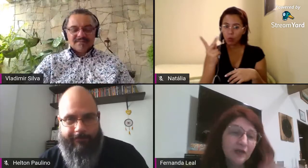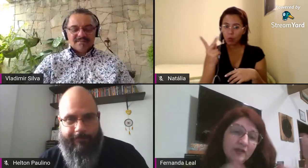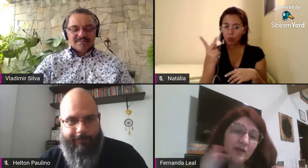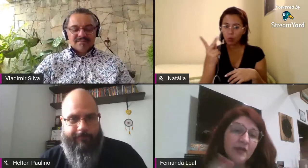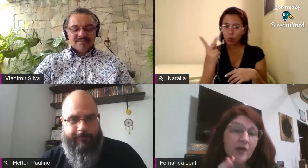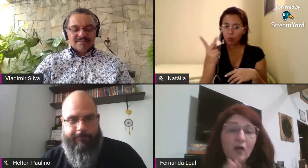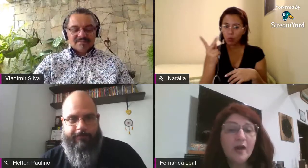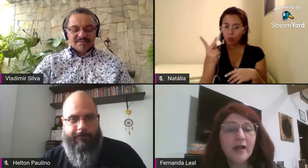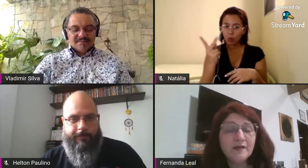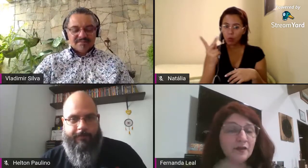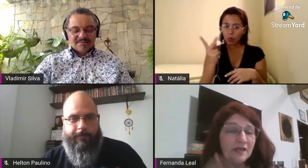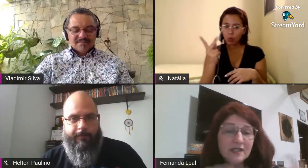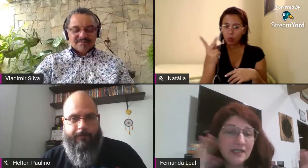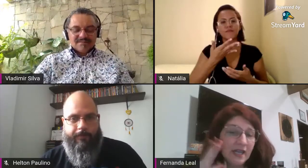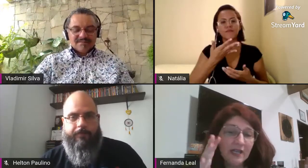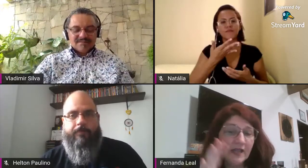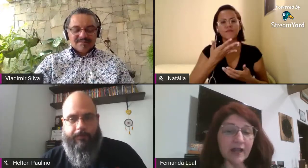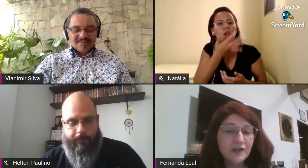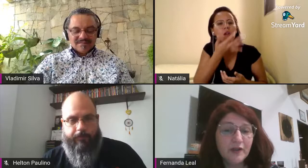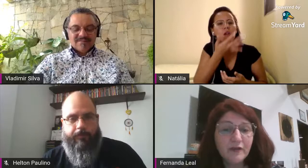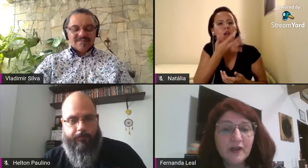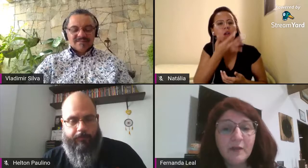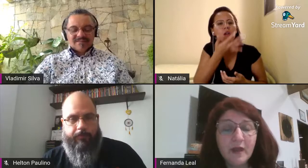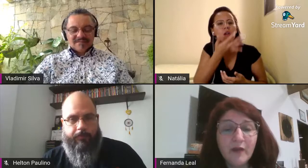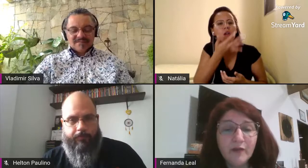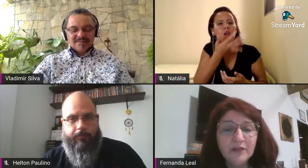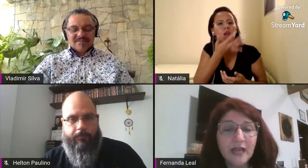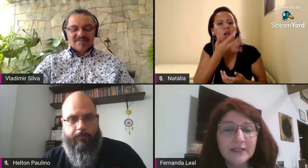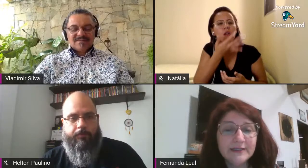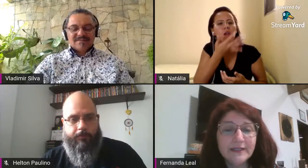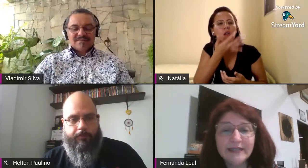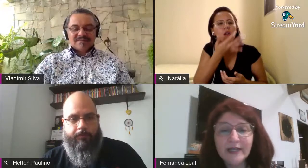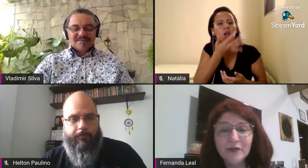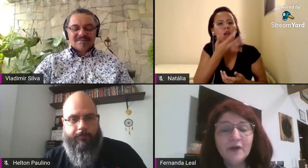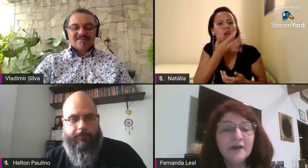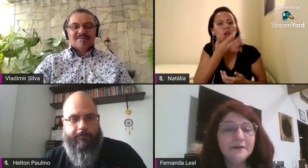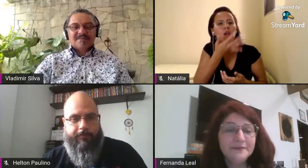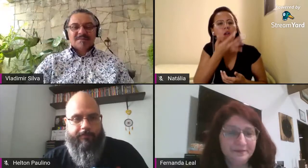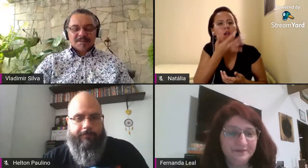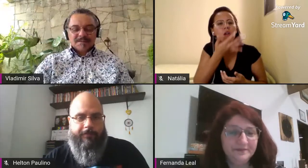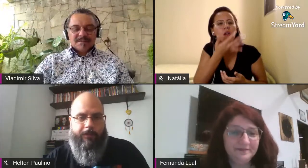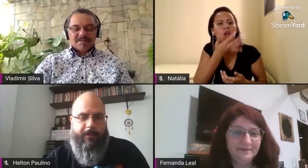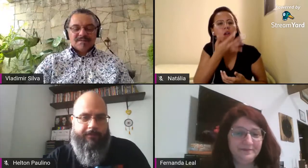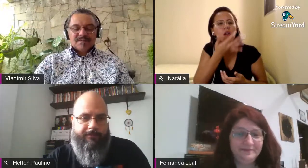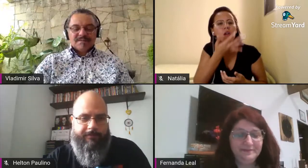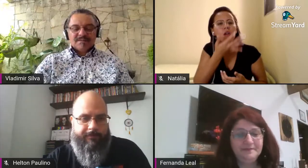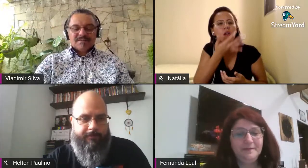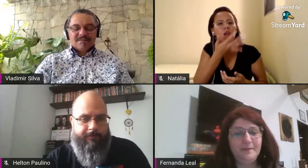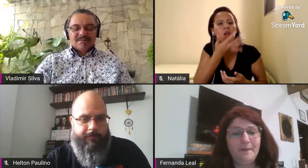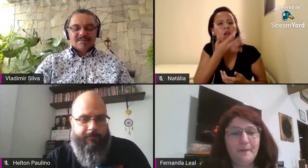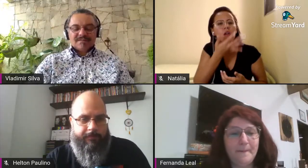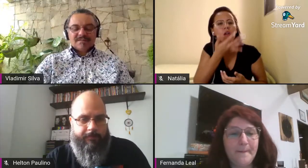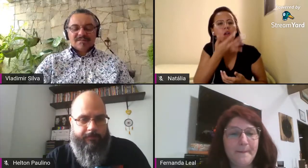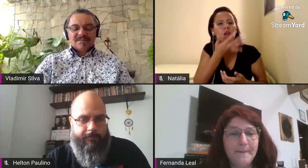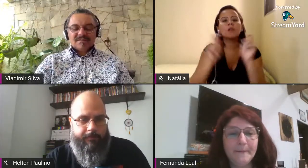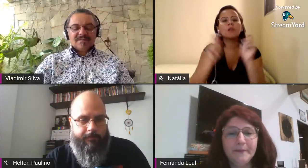algumas questões que eu tenha colocado, se vocês quiserem interagir, fiquem bem à vontade, tá certo?